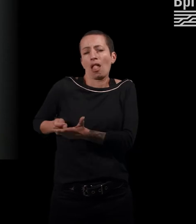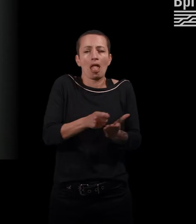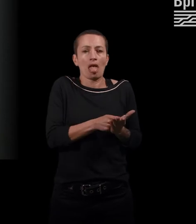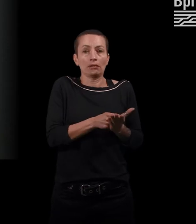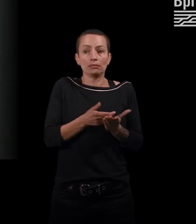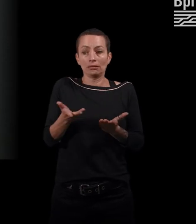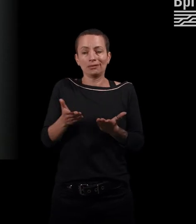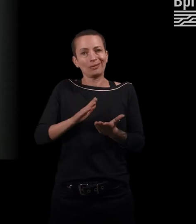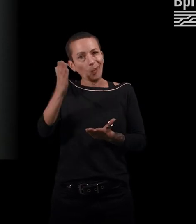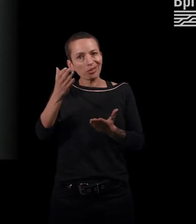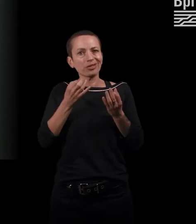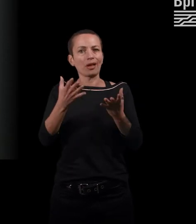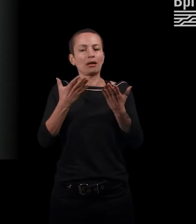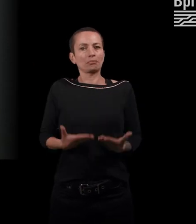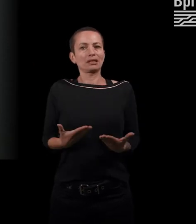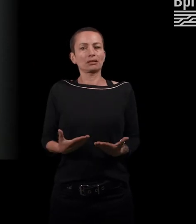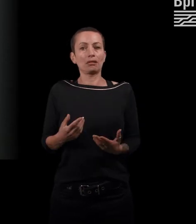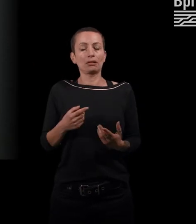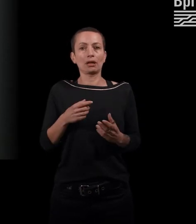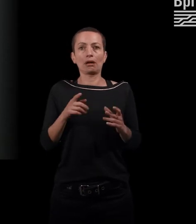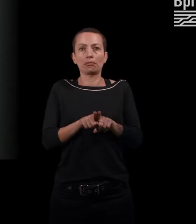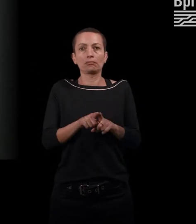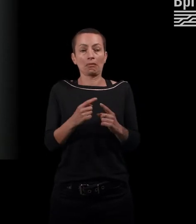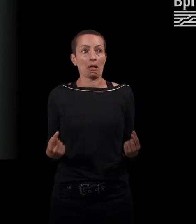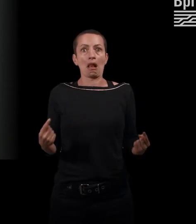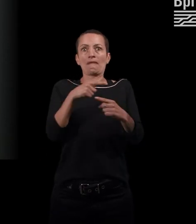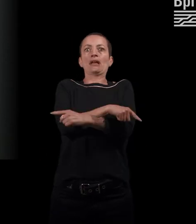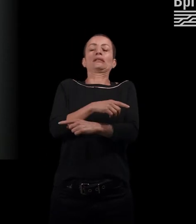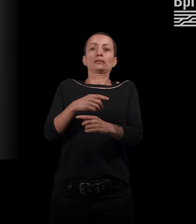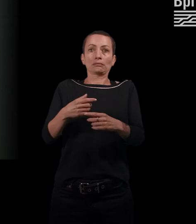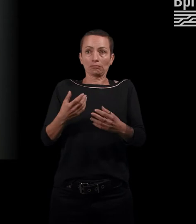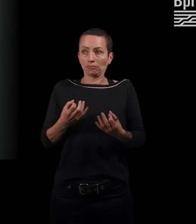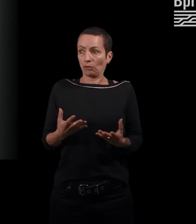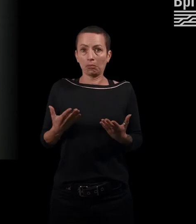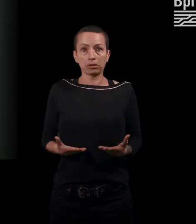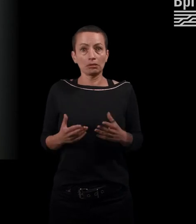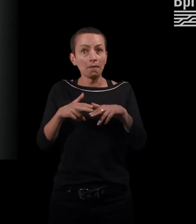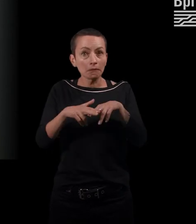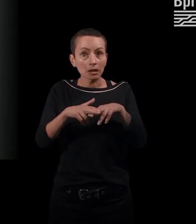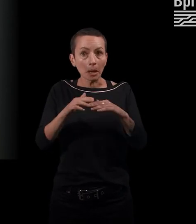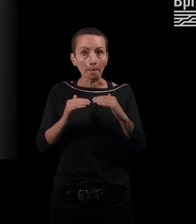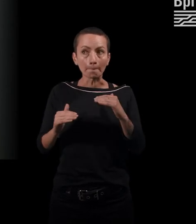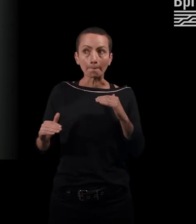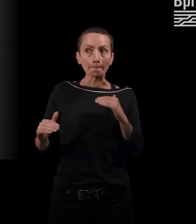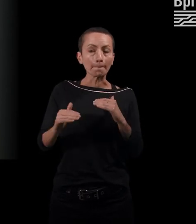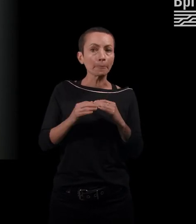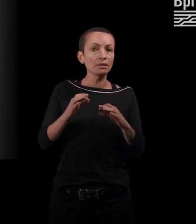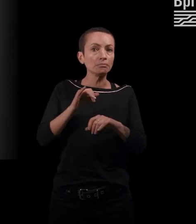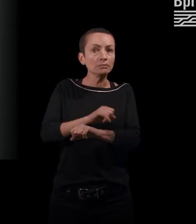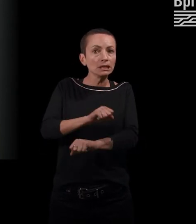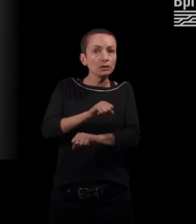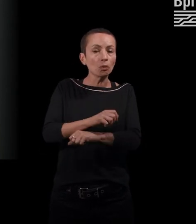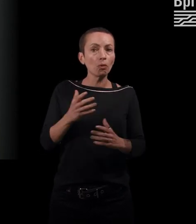L'hyperconsommation. Et là, c'est un autre présent qui est le négatif de ce présent-là. C'est un présent vide, c'est un présent prison